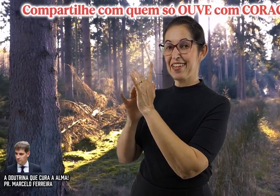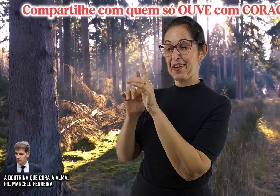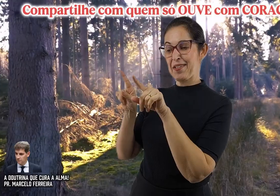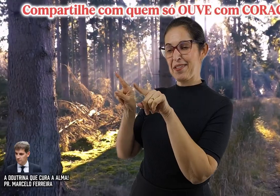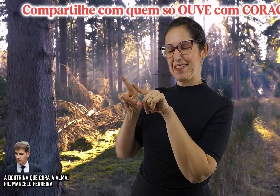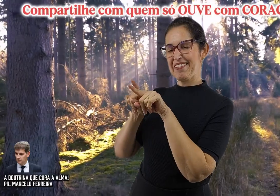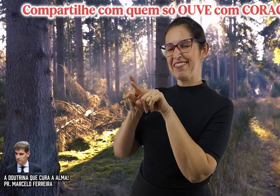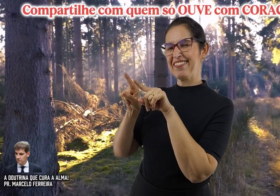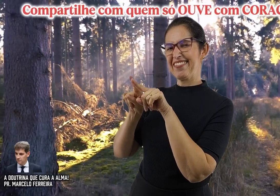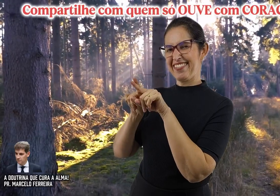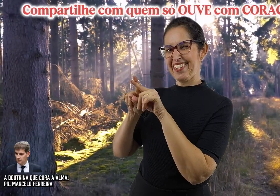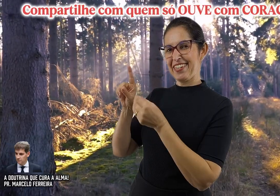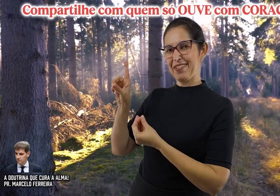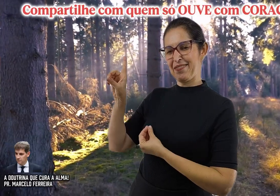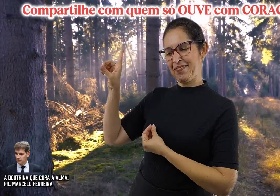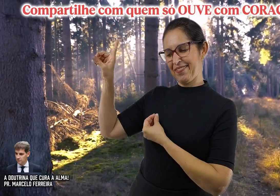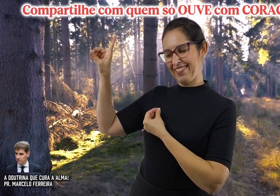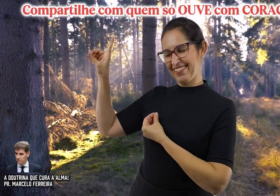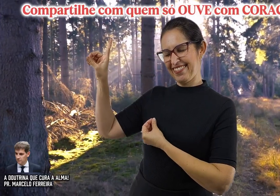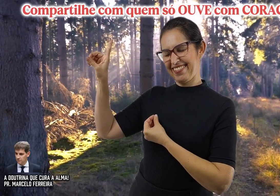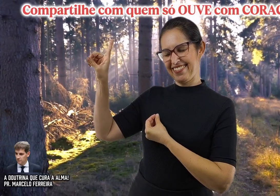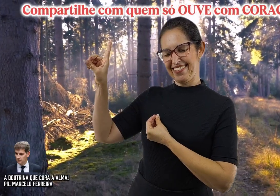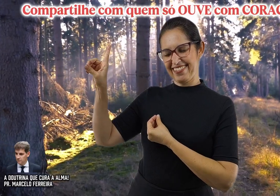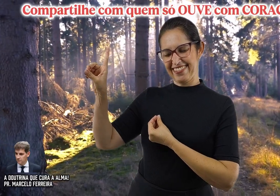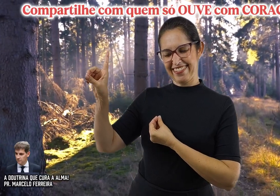os varões adorando ao Senhor.